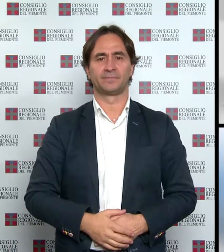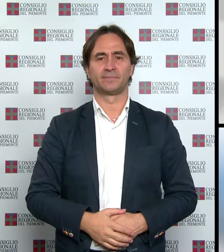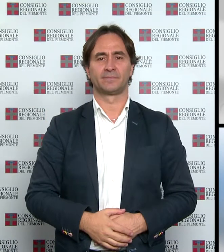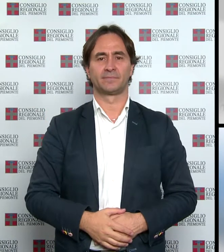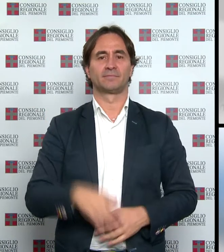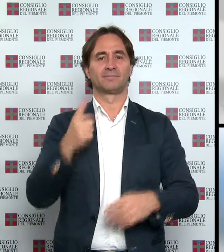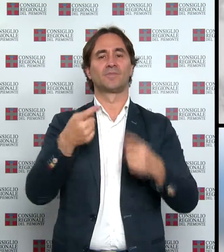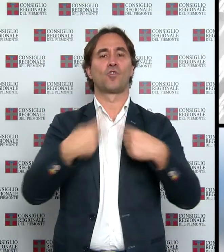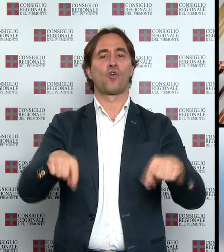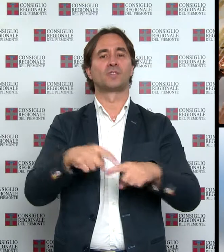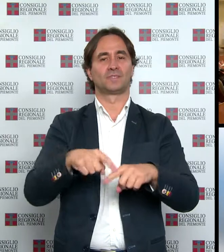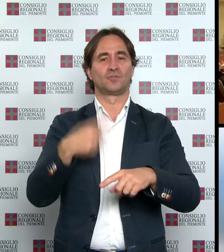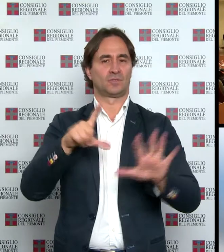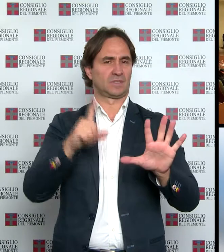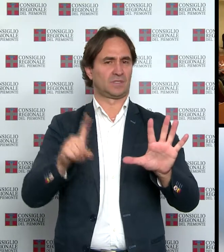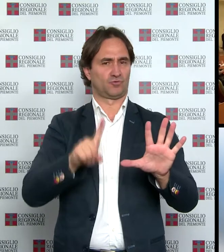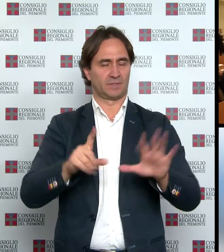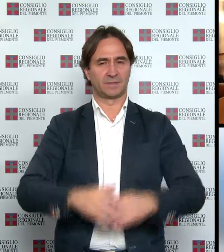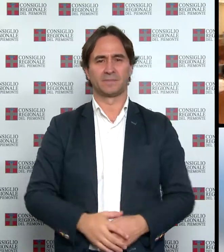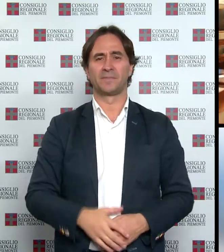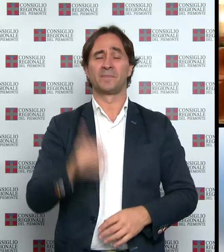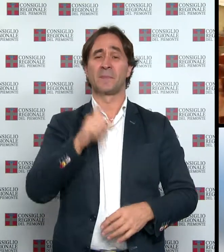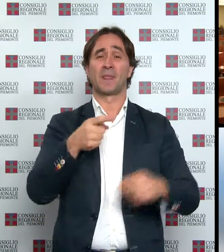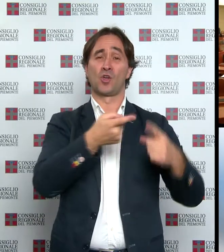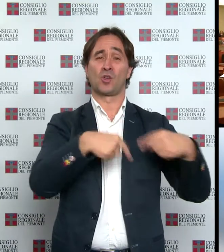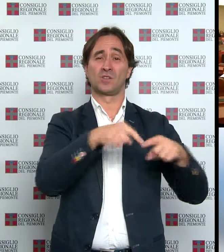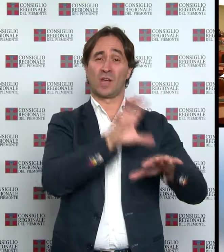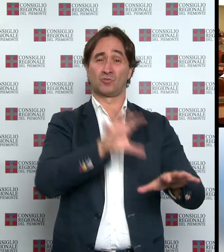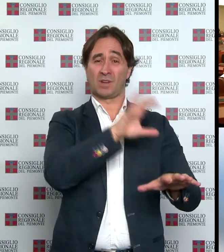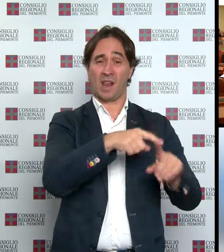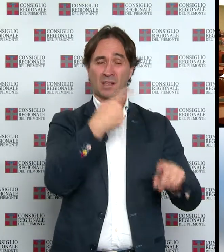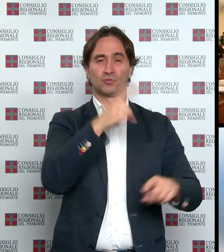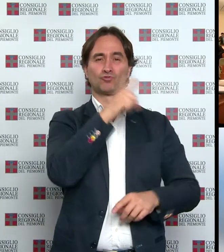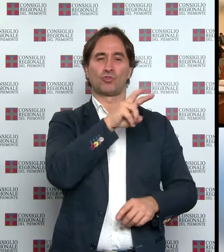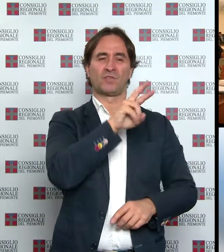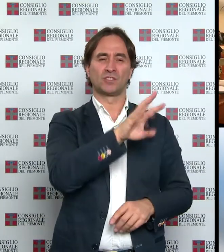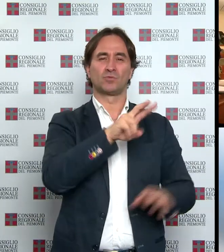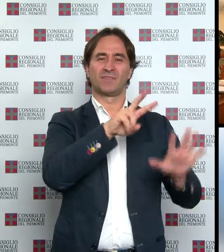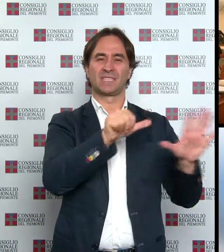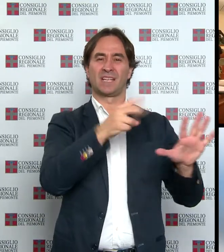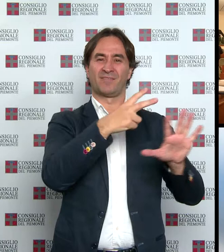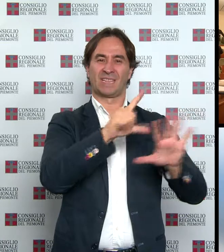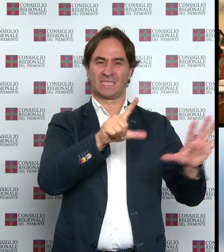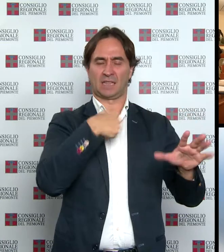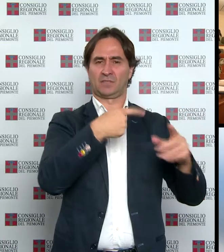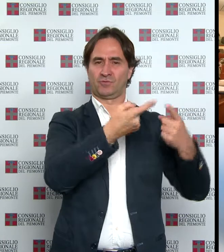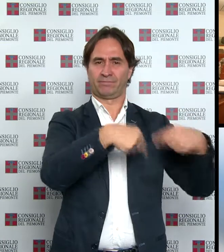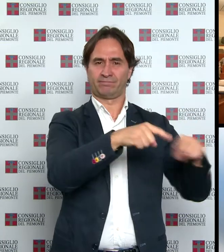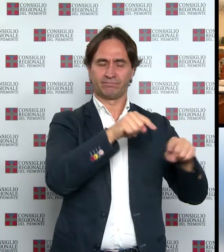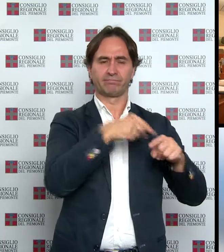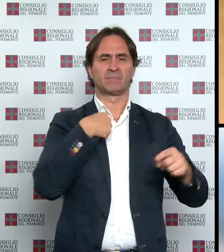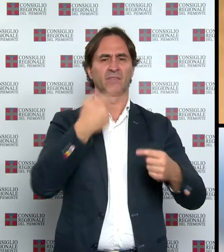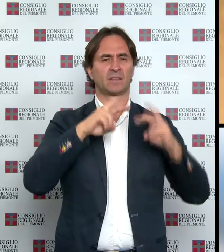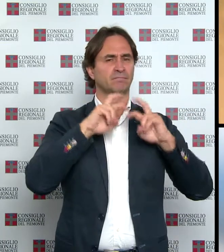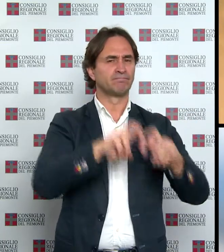7 giorni in consiglio. Il Consiglio regionale, nelle sedute del 25, 26 e 27 novembre, ha esaminato, discusso